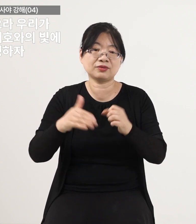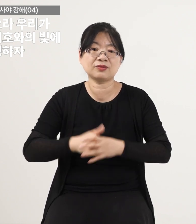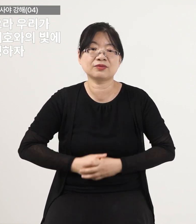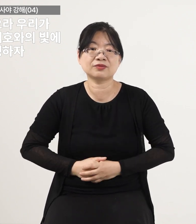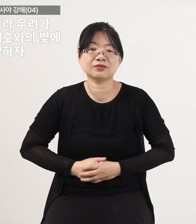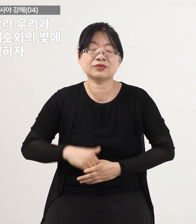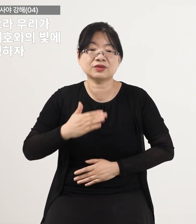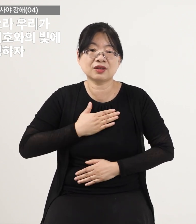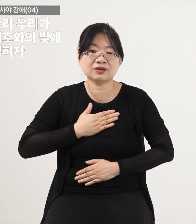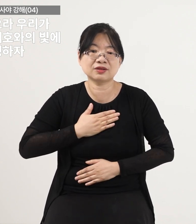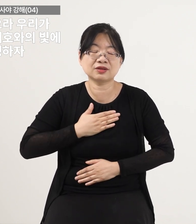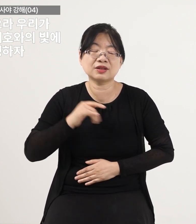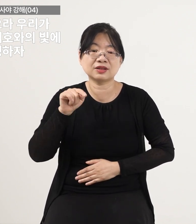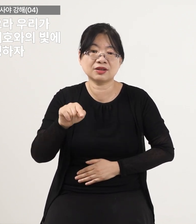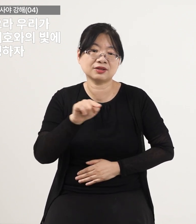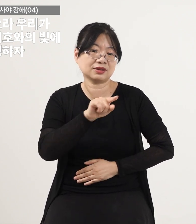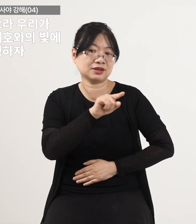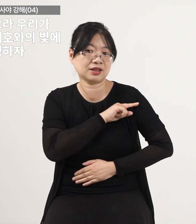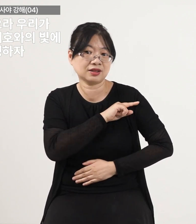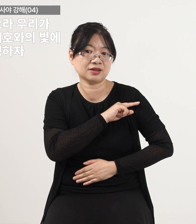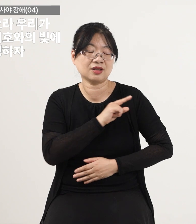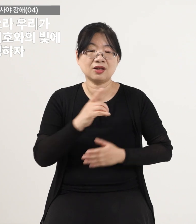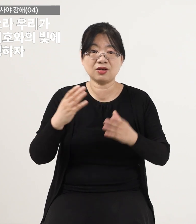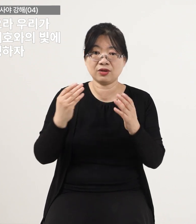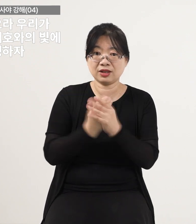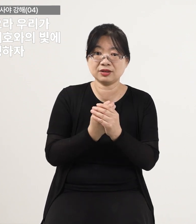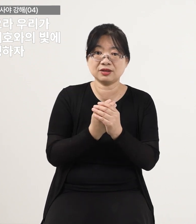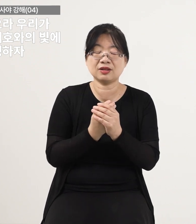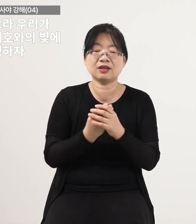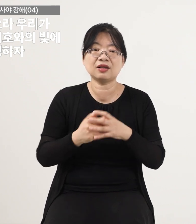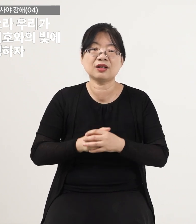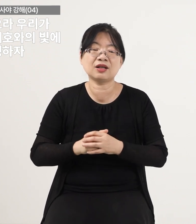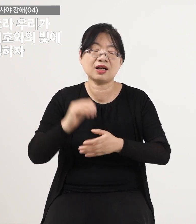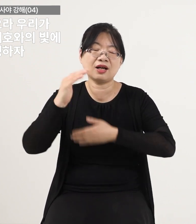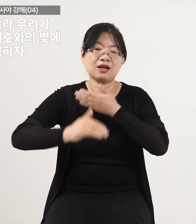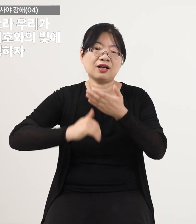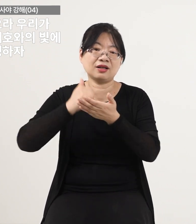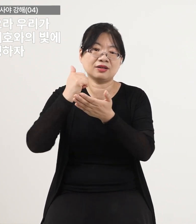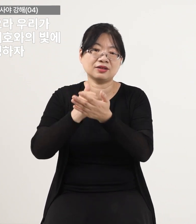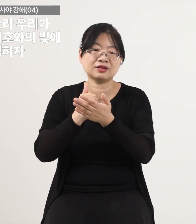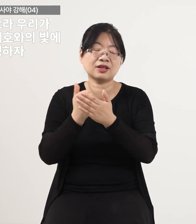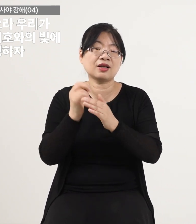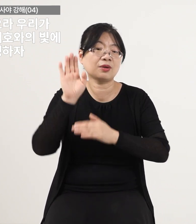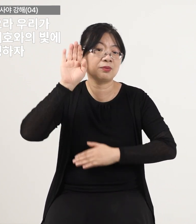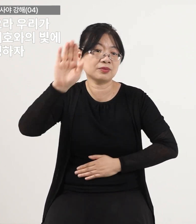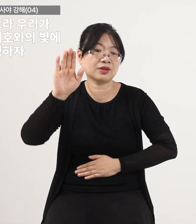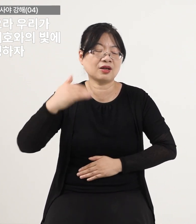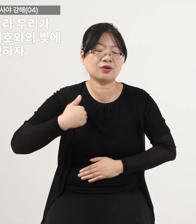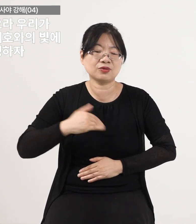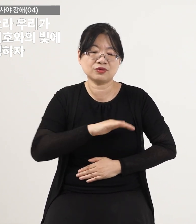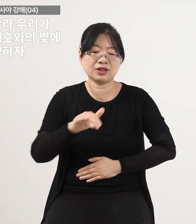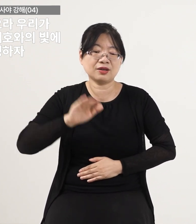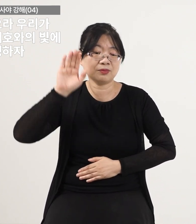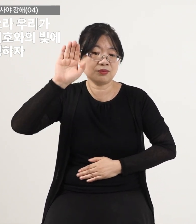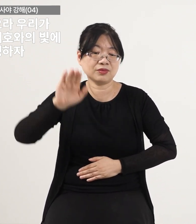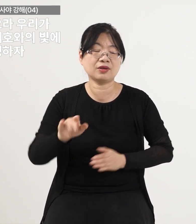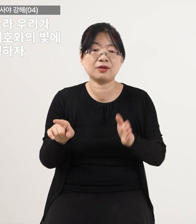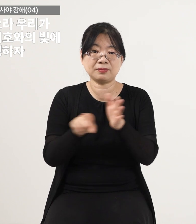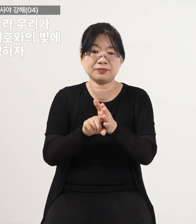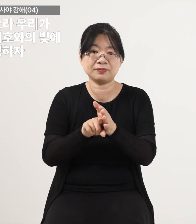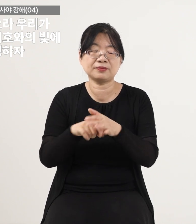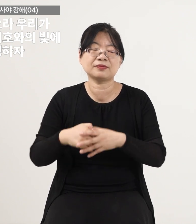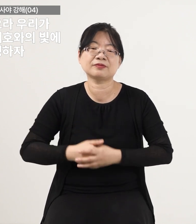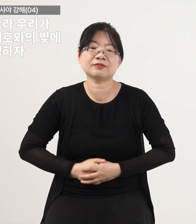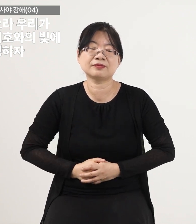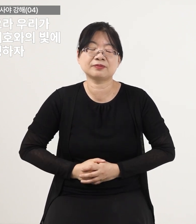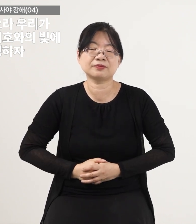저는 그것이 가장 완전한 하나님의 미래요, 우리의 미래라고 믿습니다.